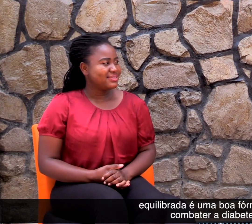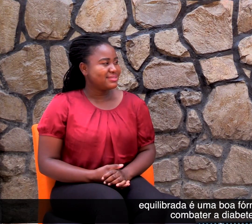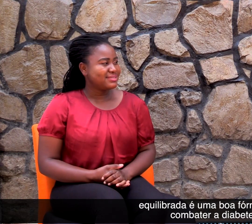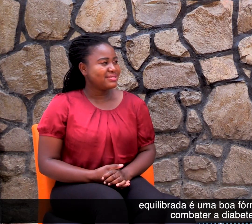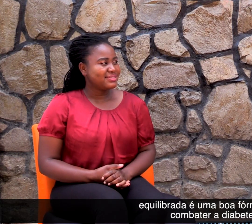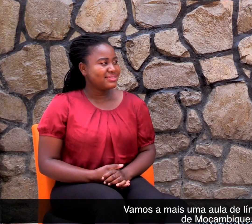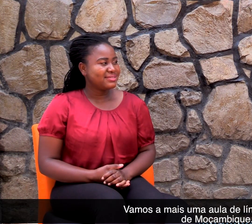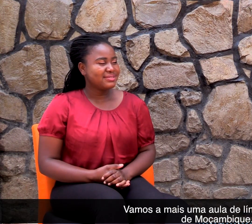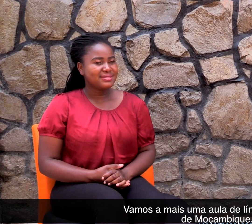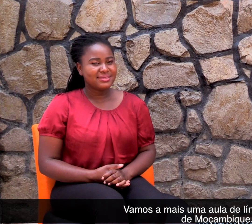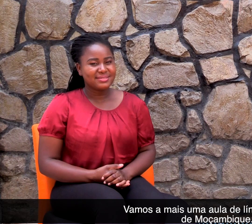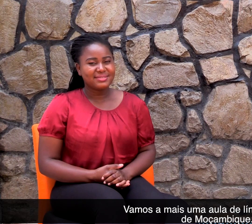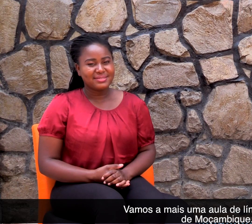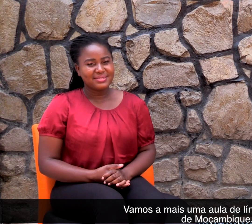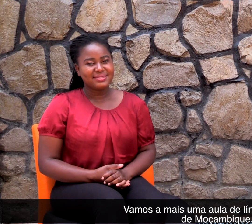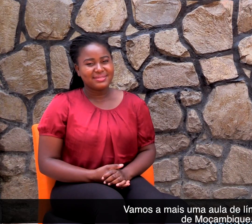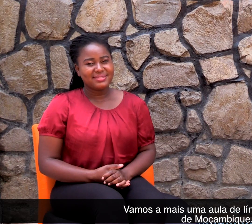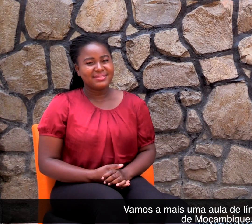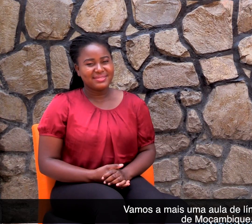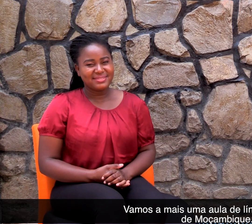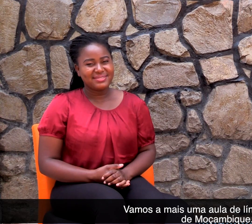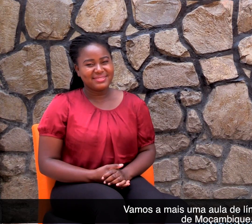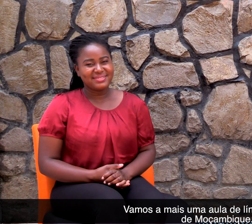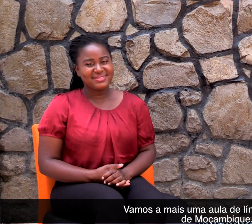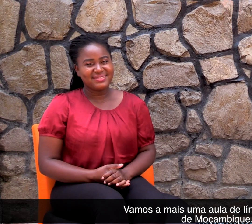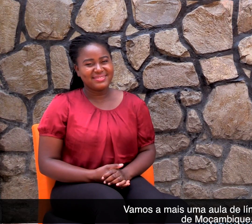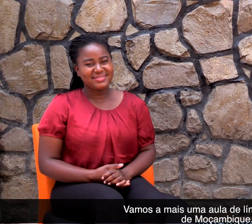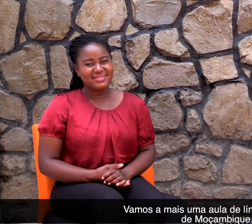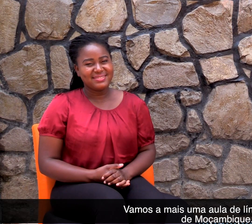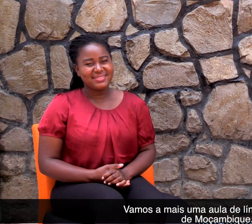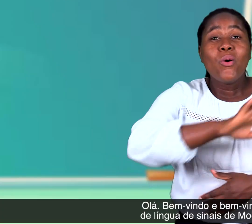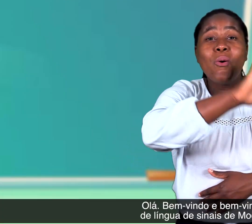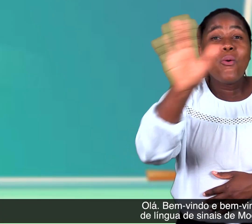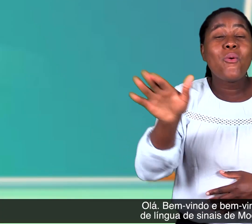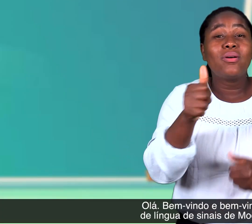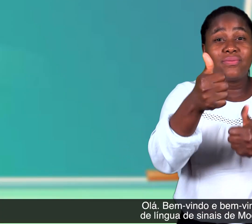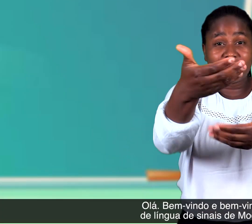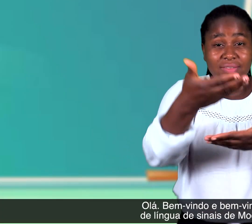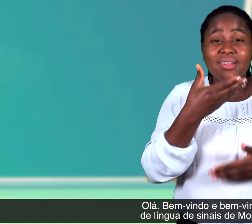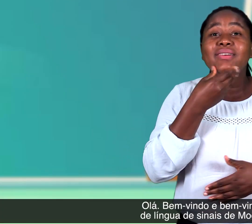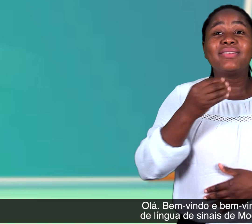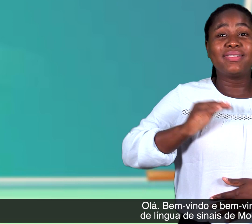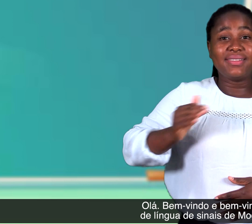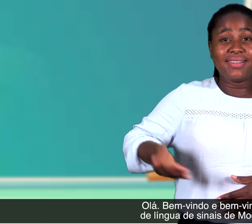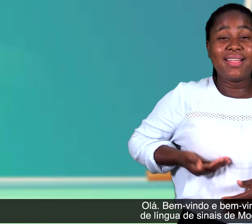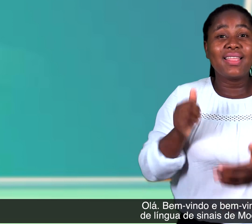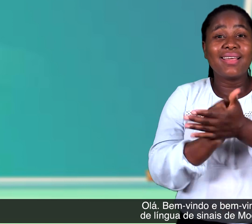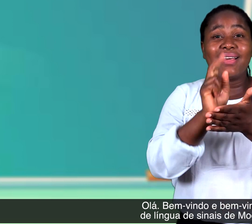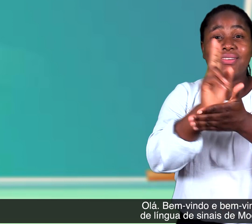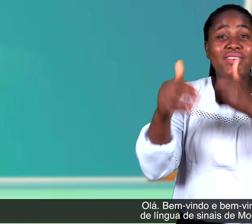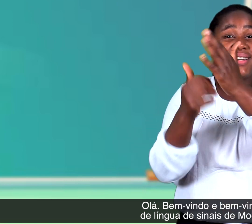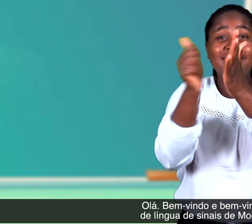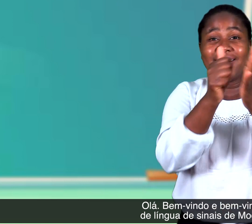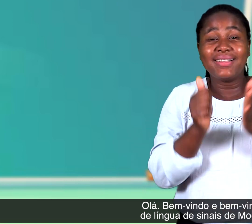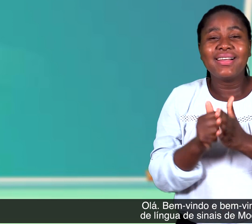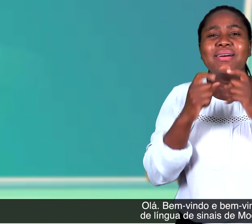a diabetes. Vamos a mais uma aula de língua de sinais de Moçambique. Olá, bem-vindo e bem-vinda à